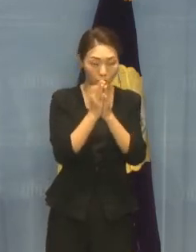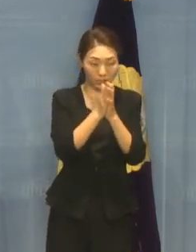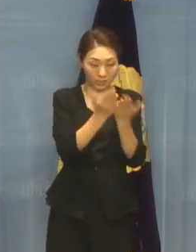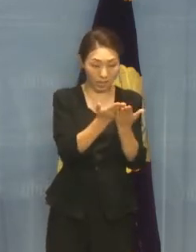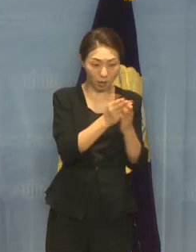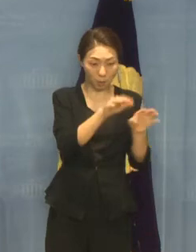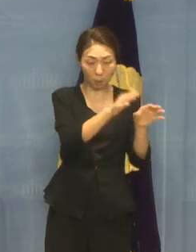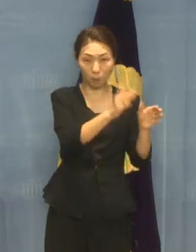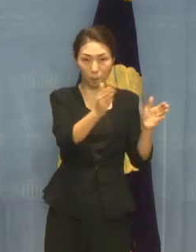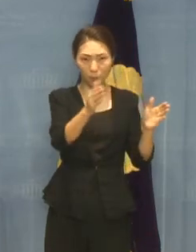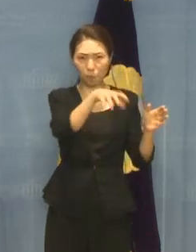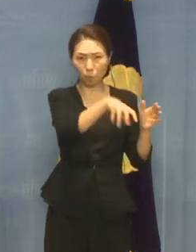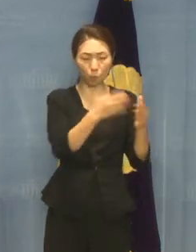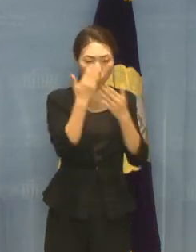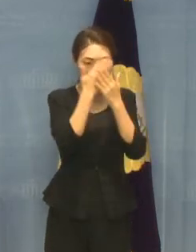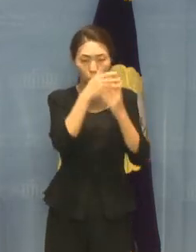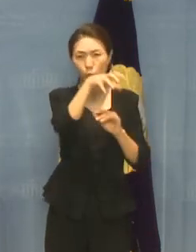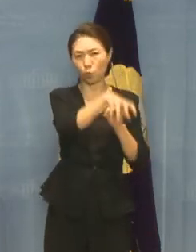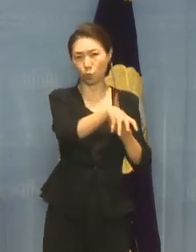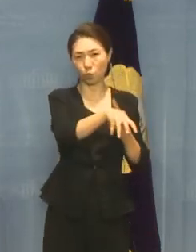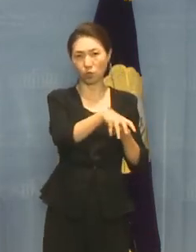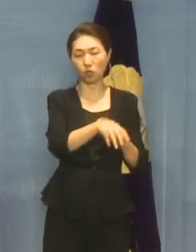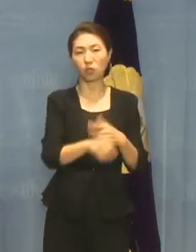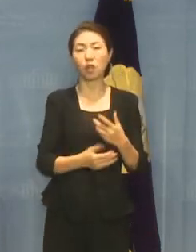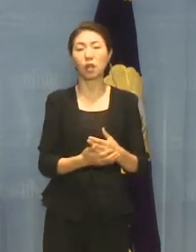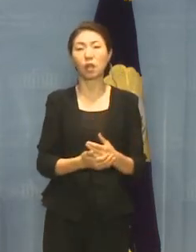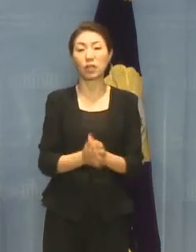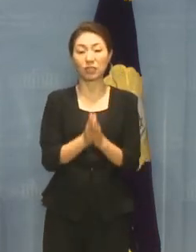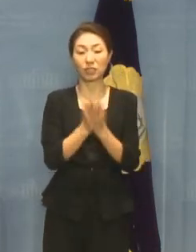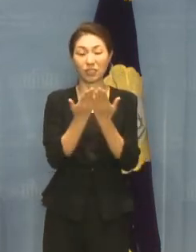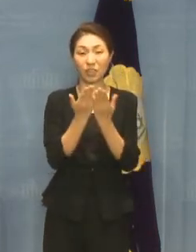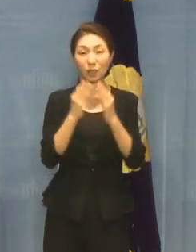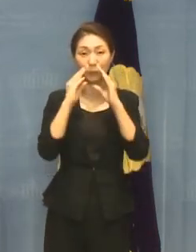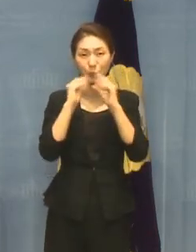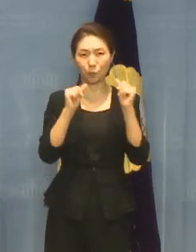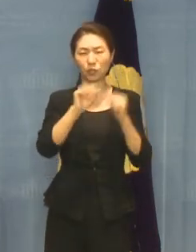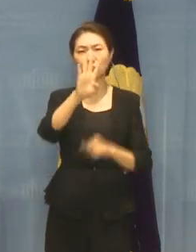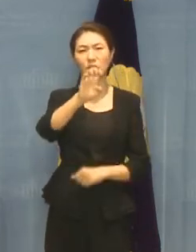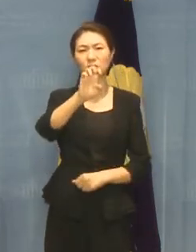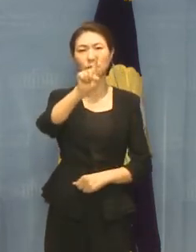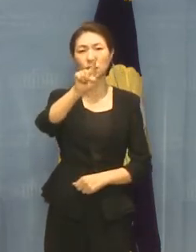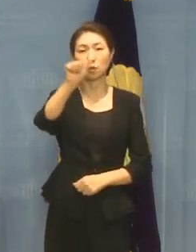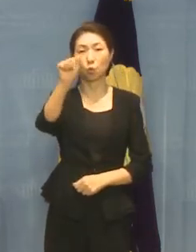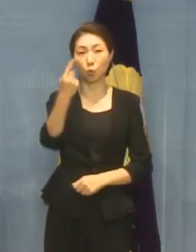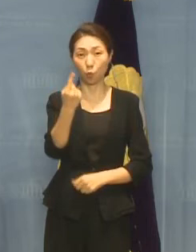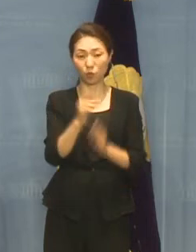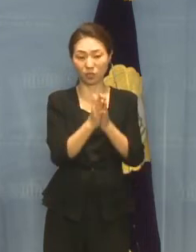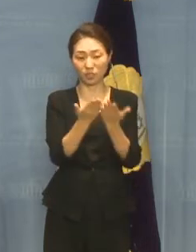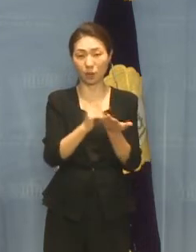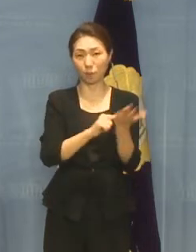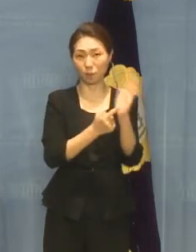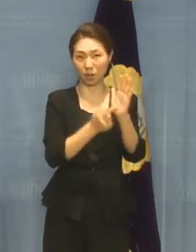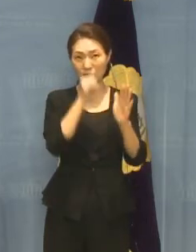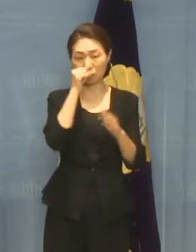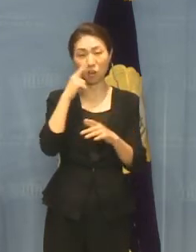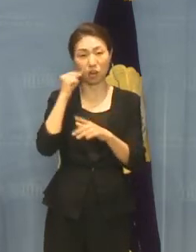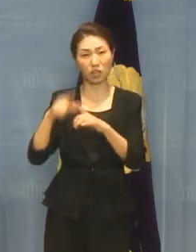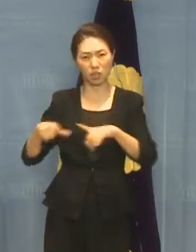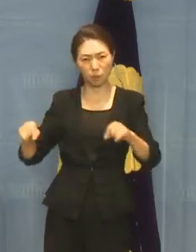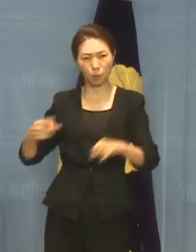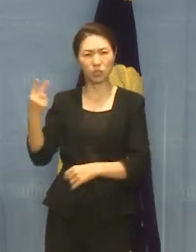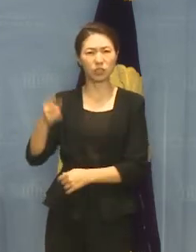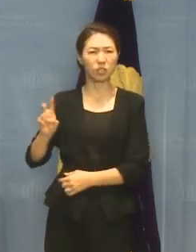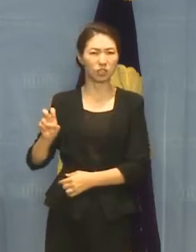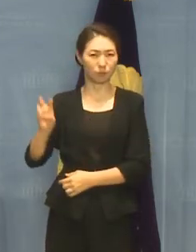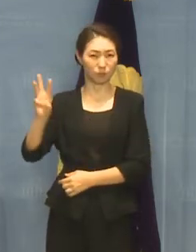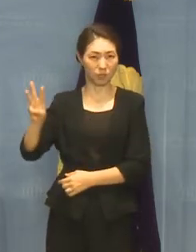현안 외국에선 통건 제41호를 발간합니다. 이번 발간물은 일본에서 2023년